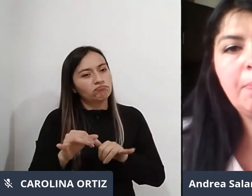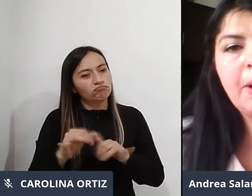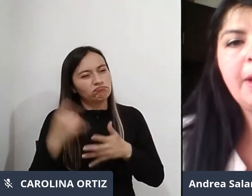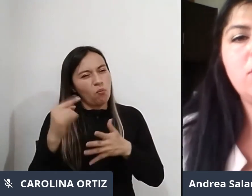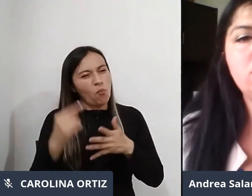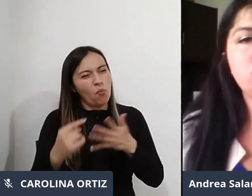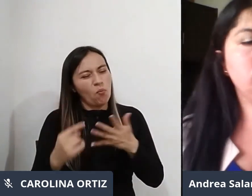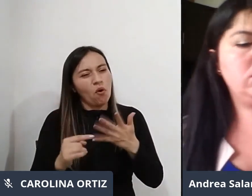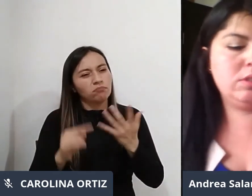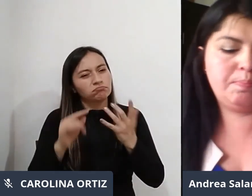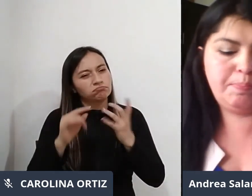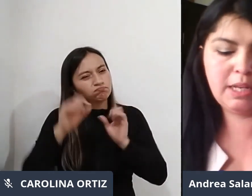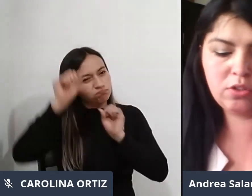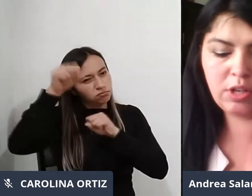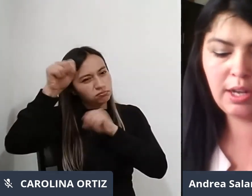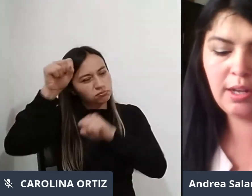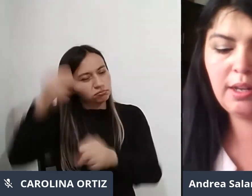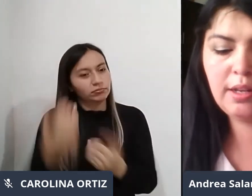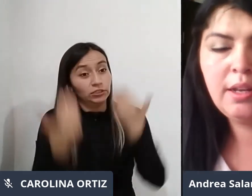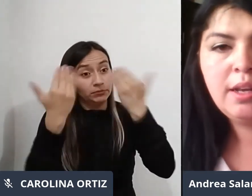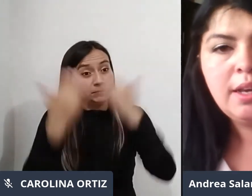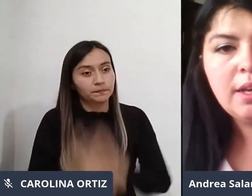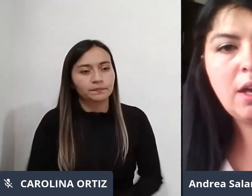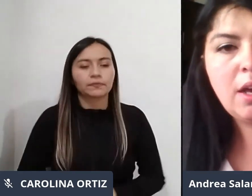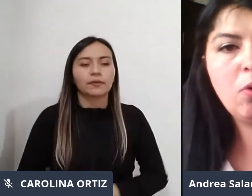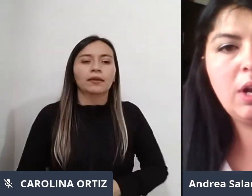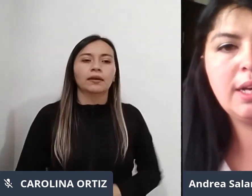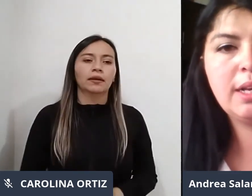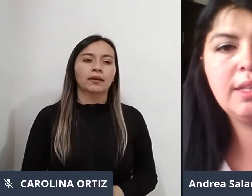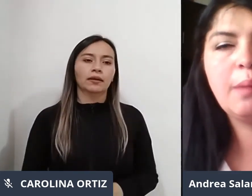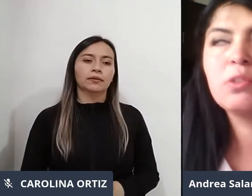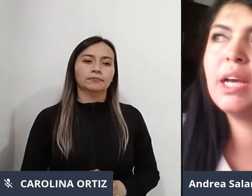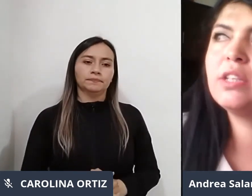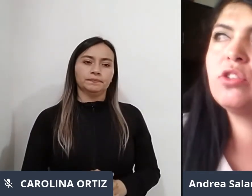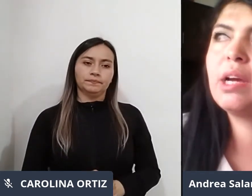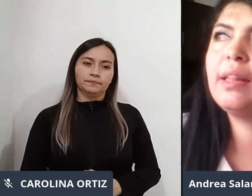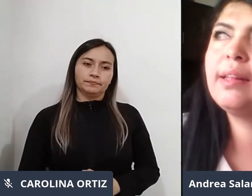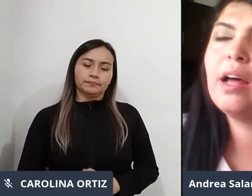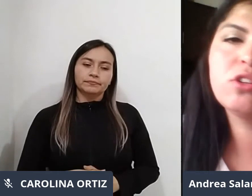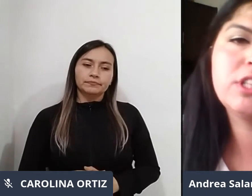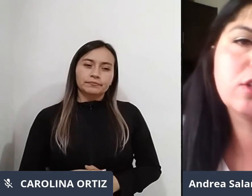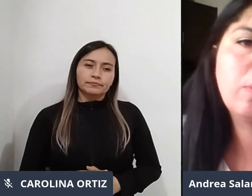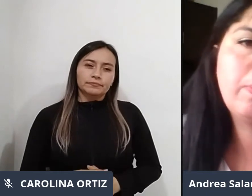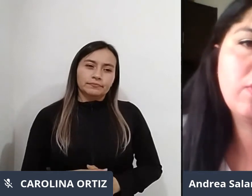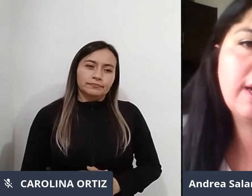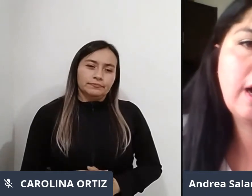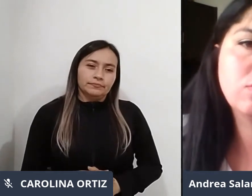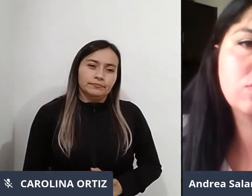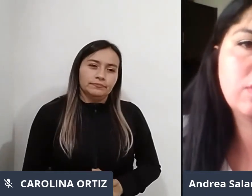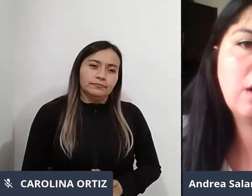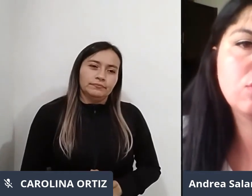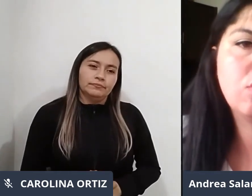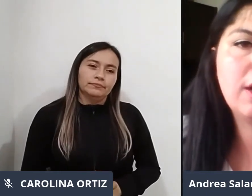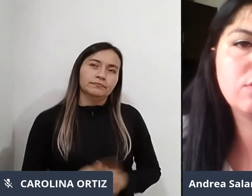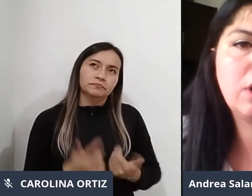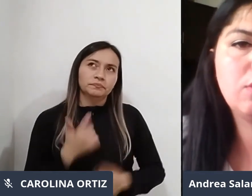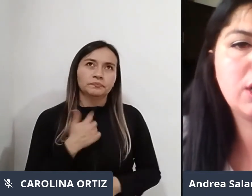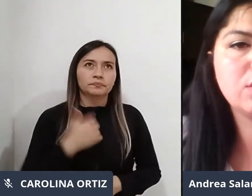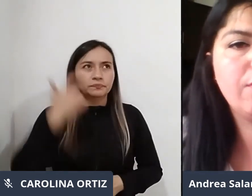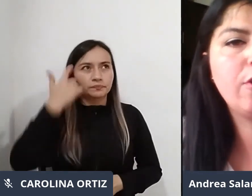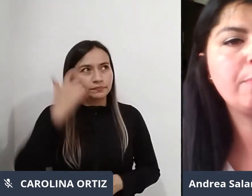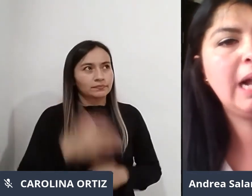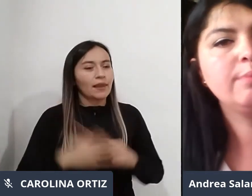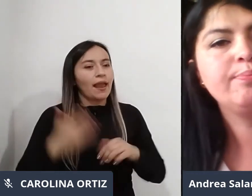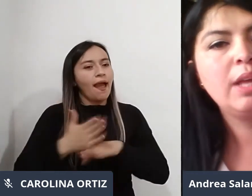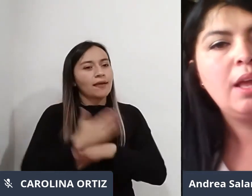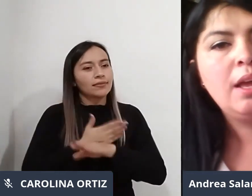que, primero, pienso que como la, digamos que esto ha quitado cierto poder a los colegios, a la